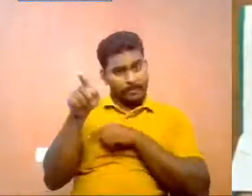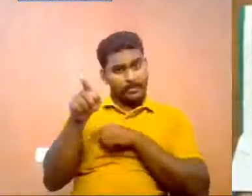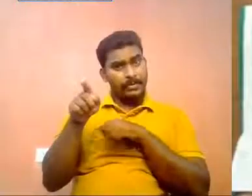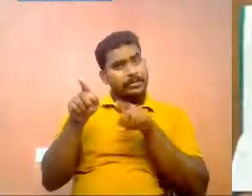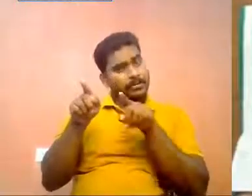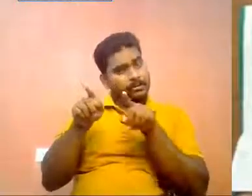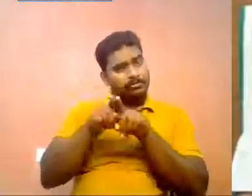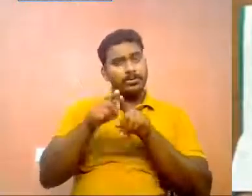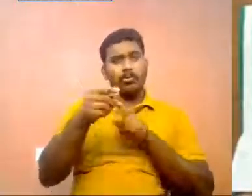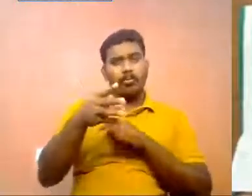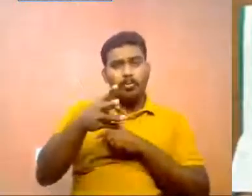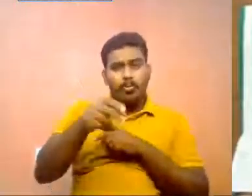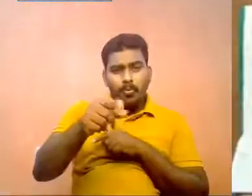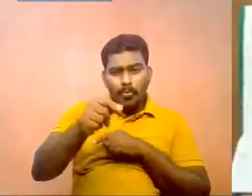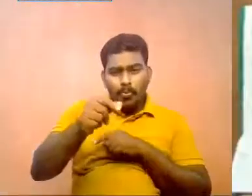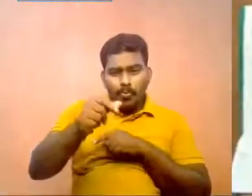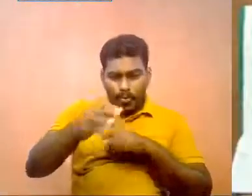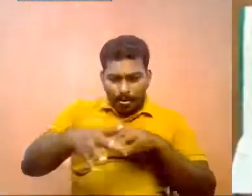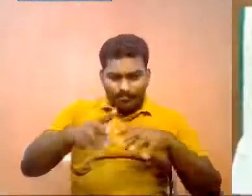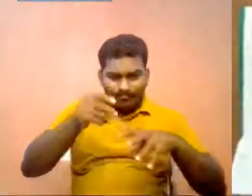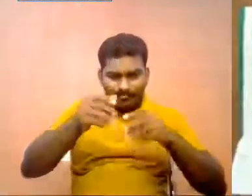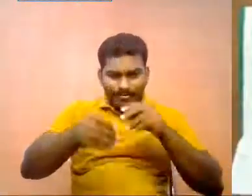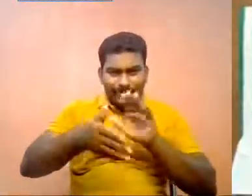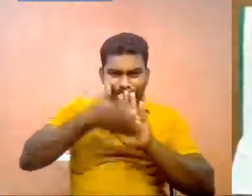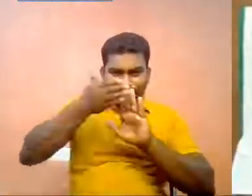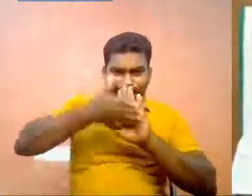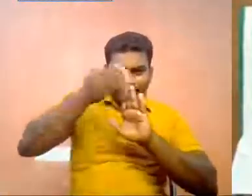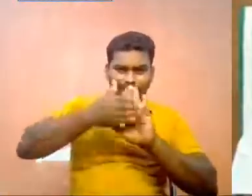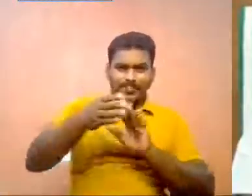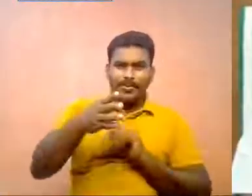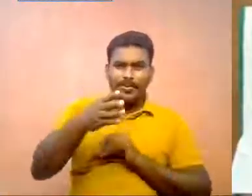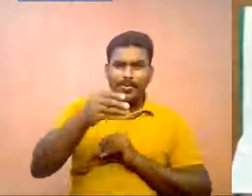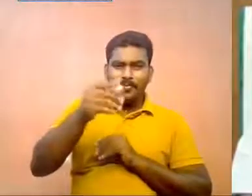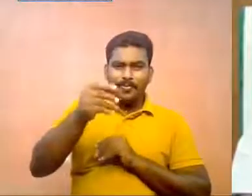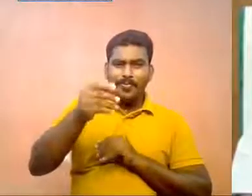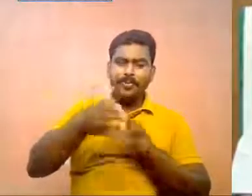ഈ പറയുന്ന മണ്ണിടുന്ന നില സ്വീകരിച്ചിരിക്കുകയാണ്.